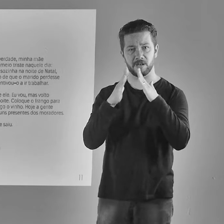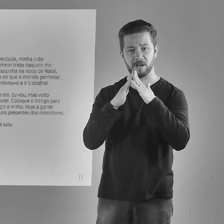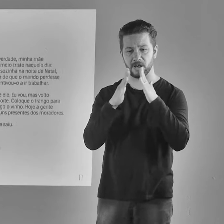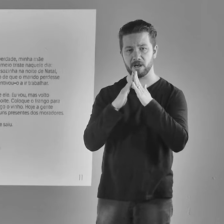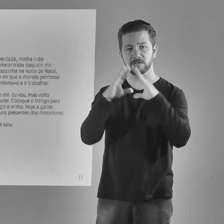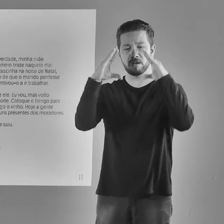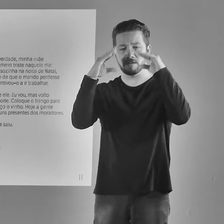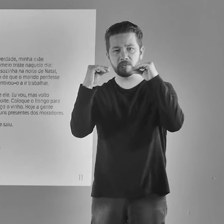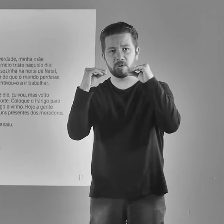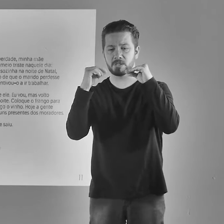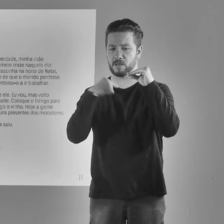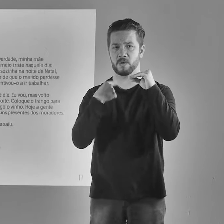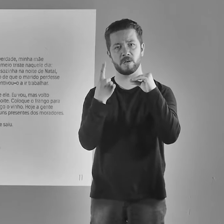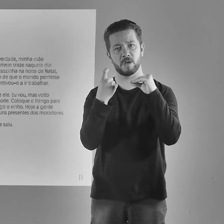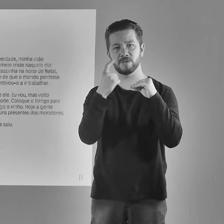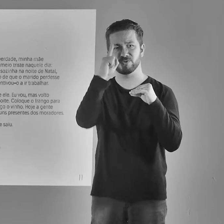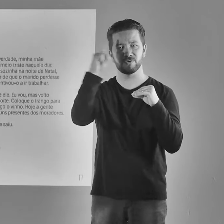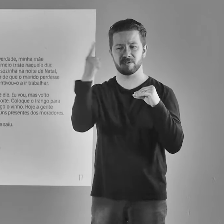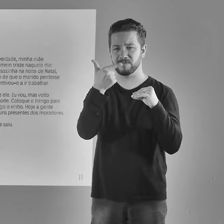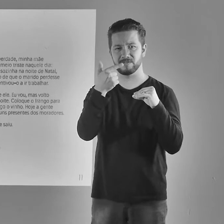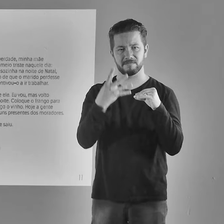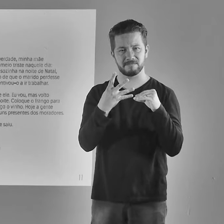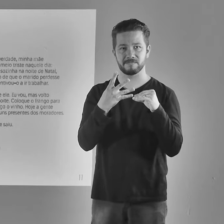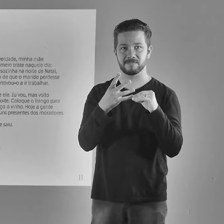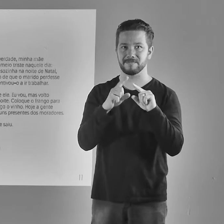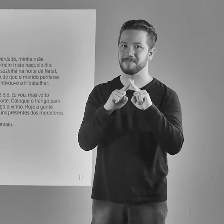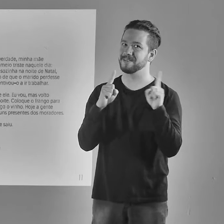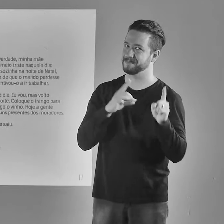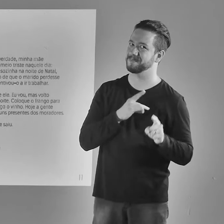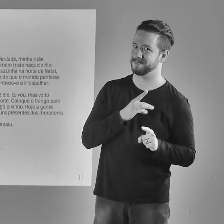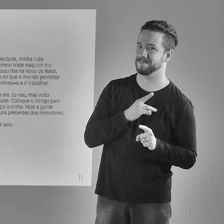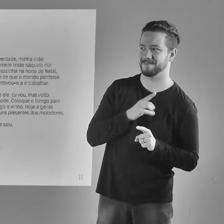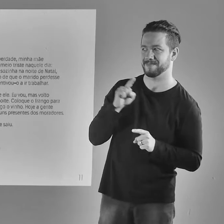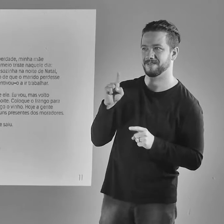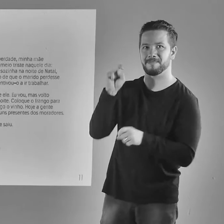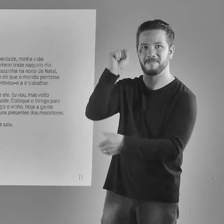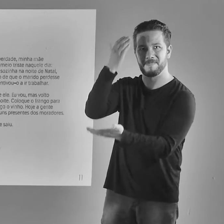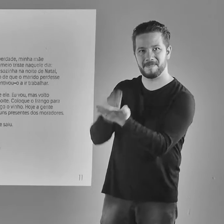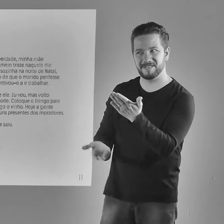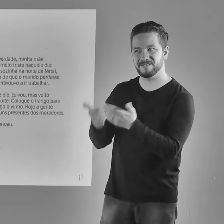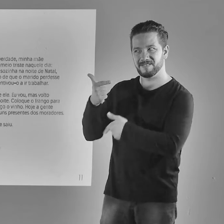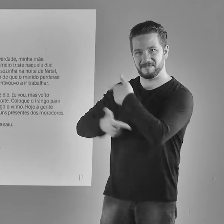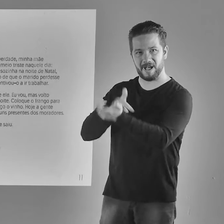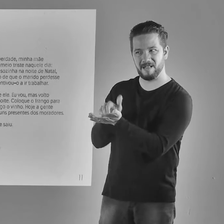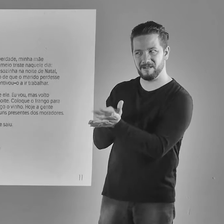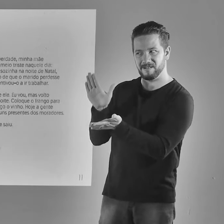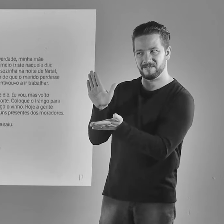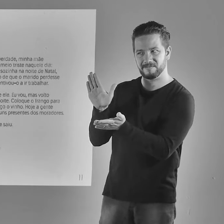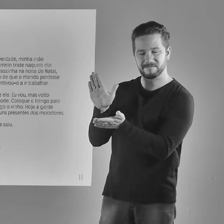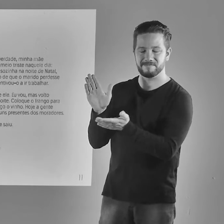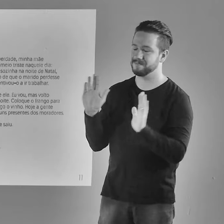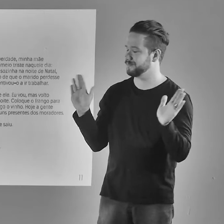sozinha, mas com receio de que o marido perdesse o emprego, incentivou-o a trabalhar. Tá bom,